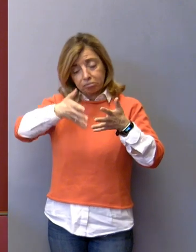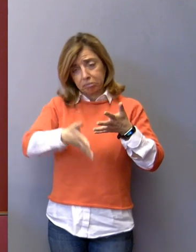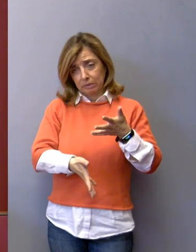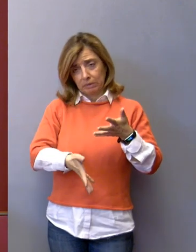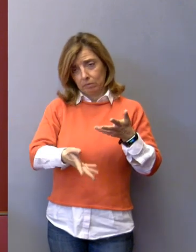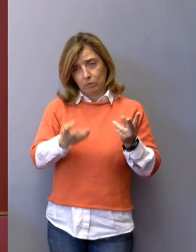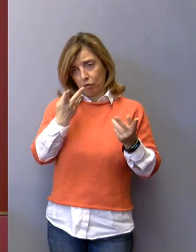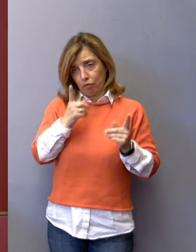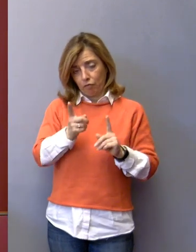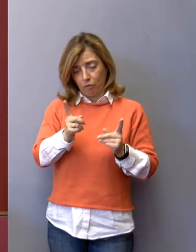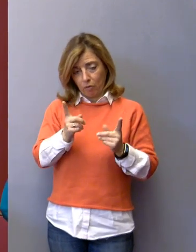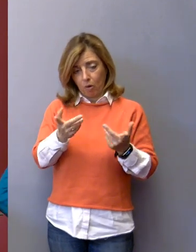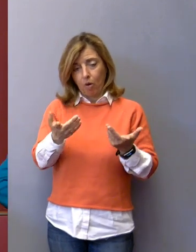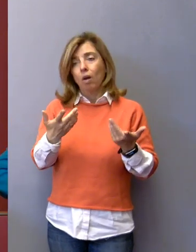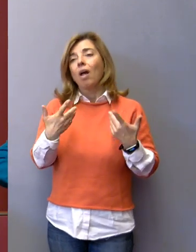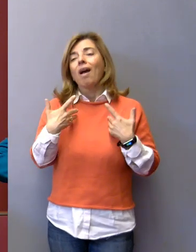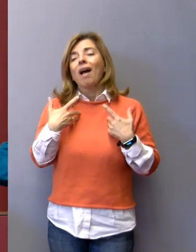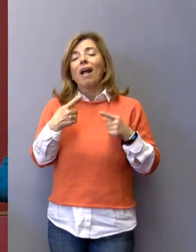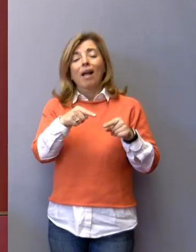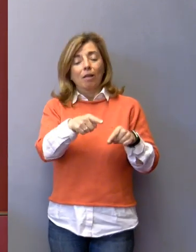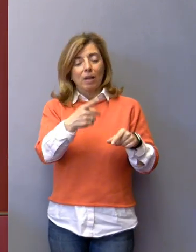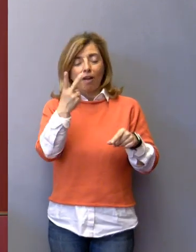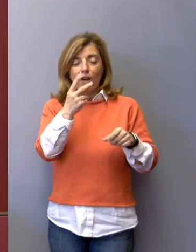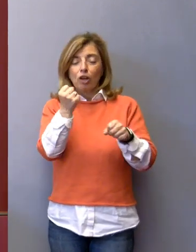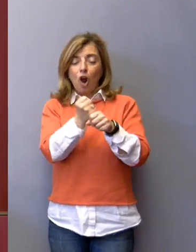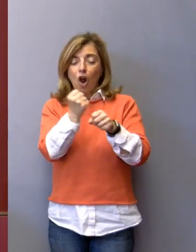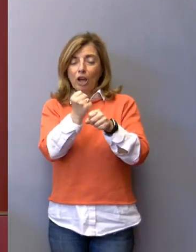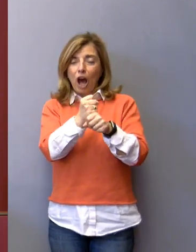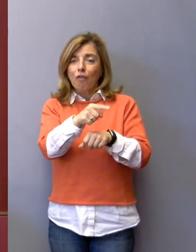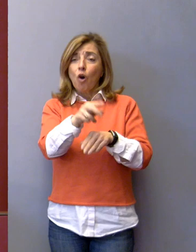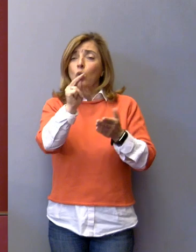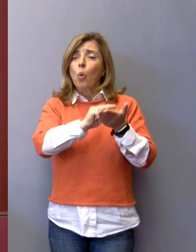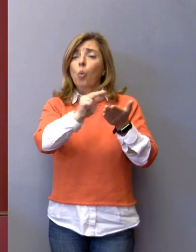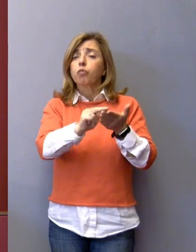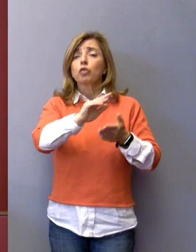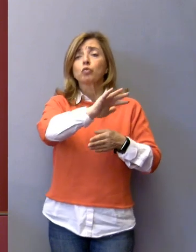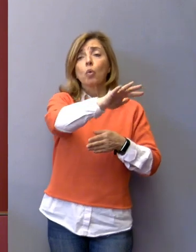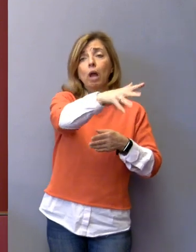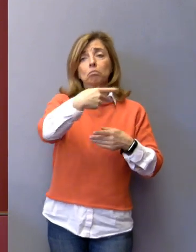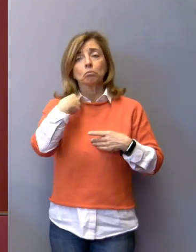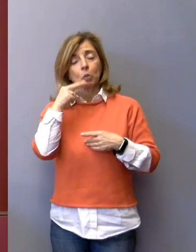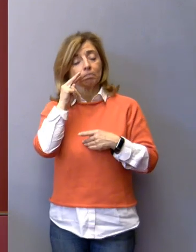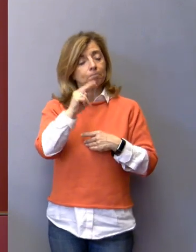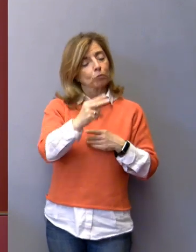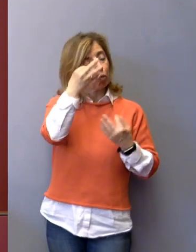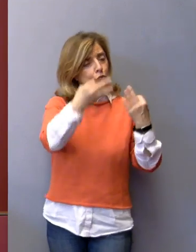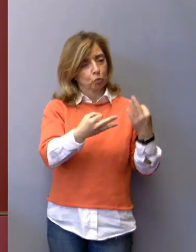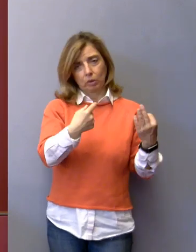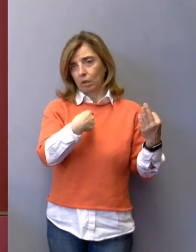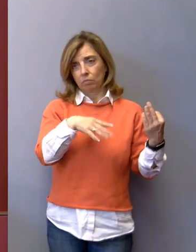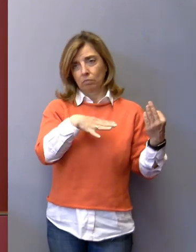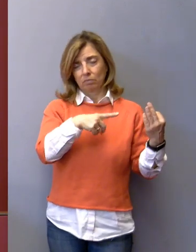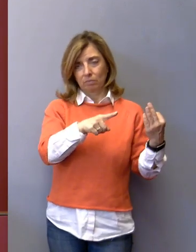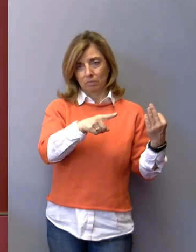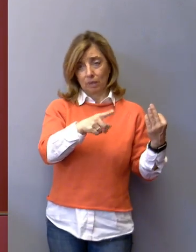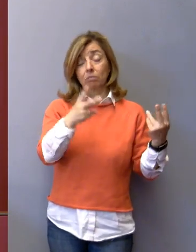corretto da parte mia Comunque giudicare l'operato di ufficio altrui il problema c'è anche io ho le stesse informazioni che